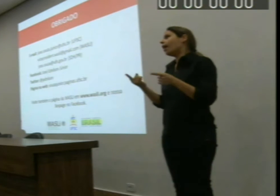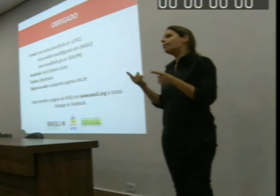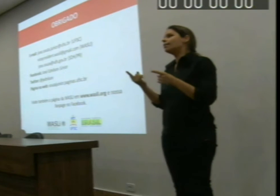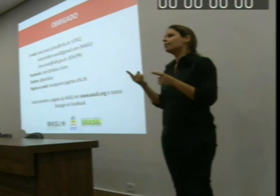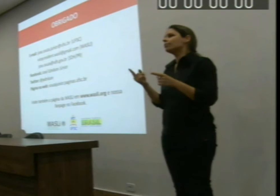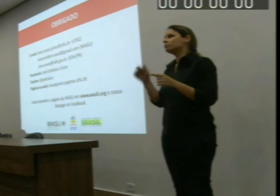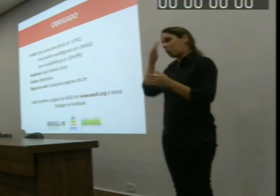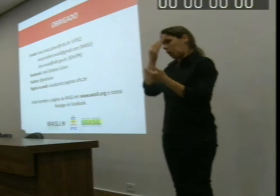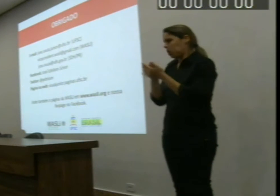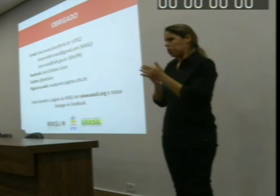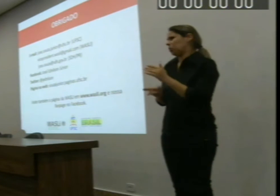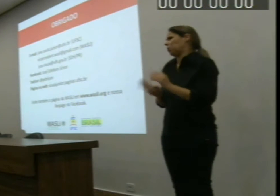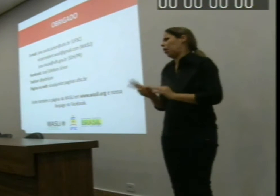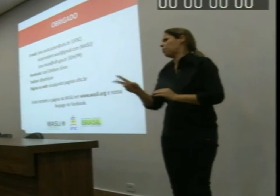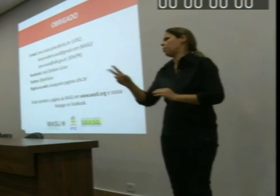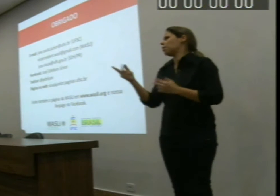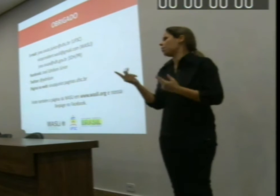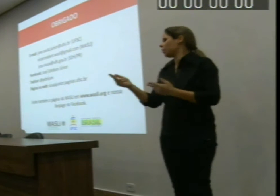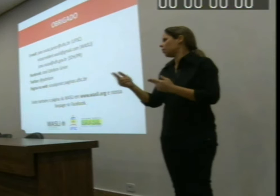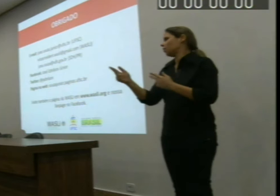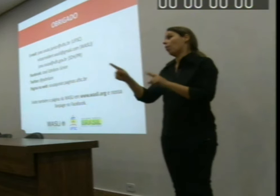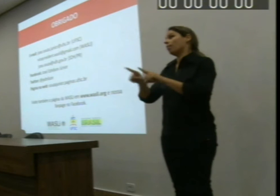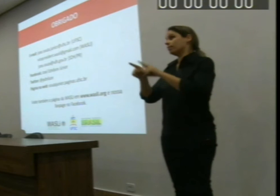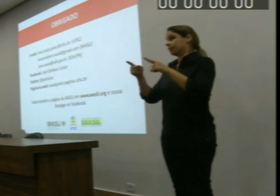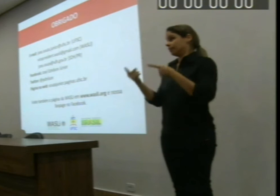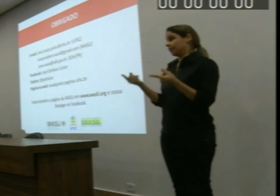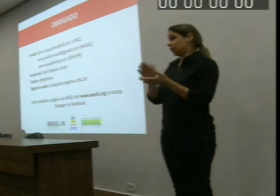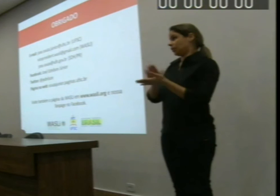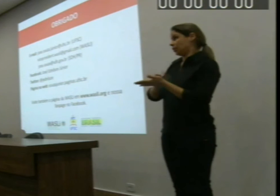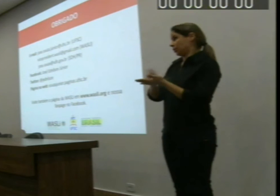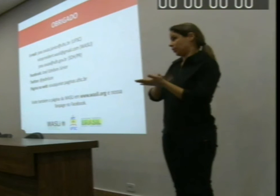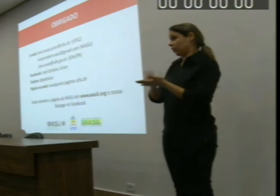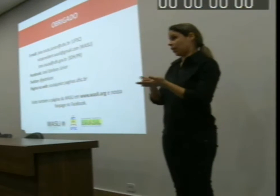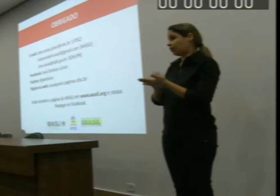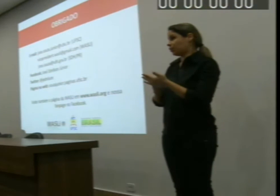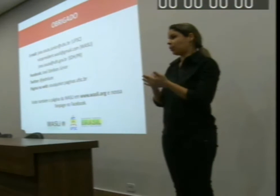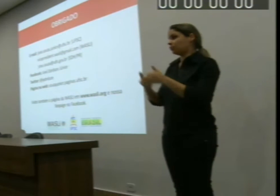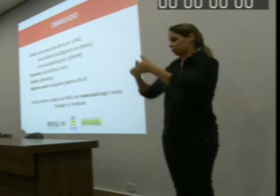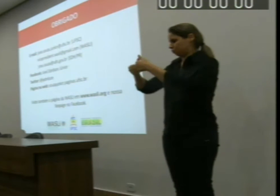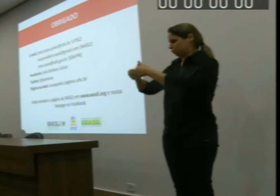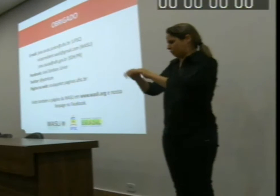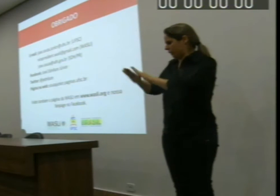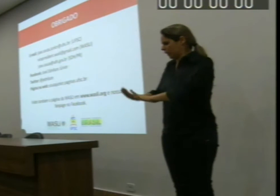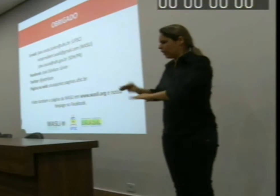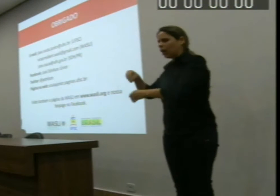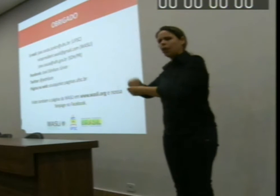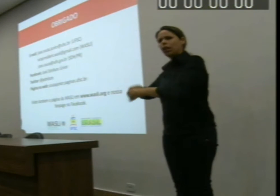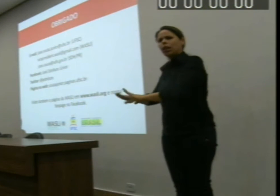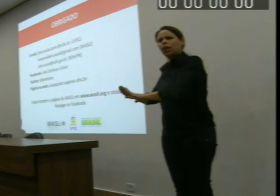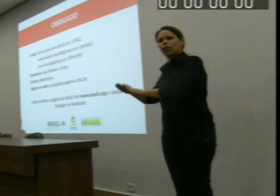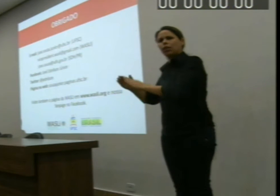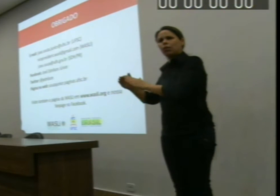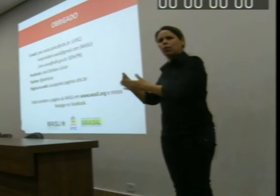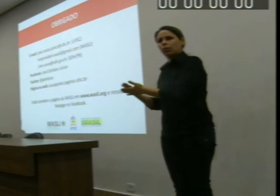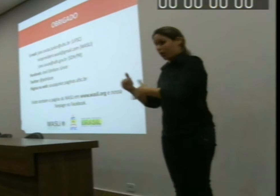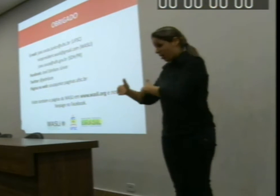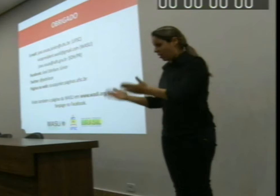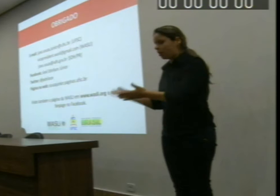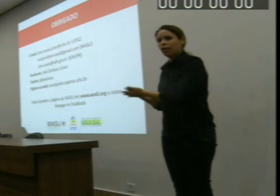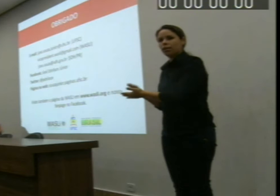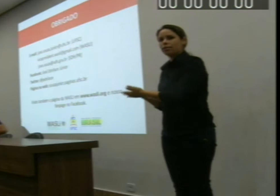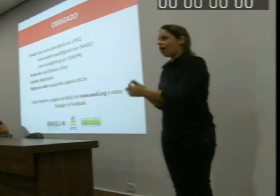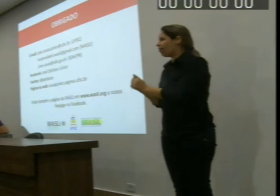é isso o intérprete não permanecia na sala eh não ficava nas provas com os